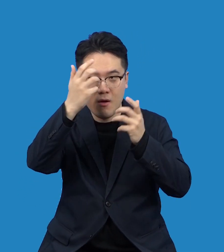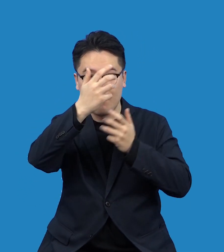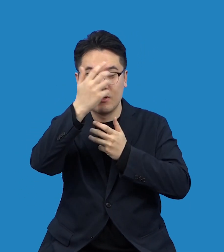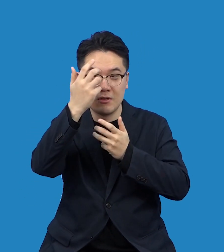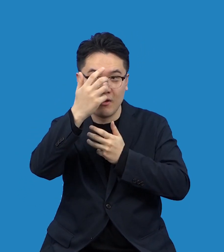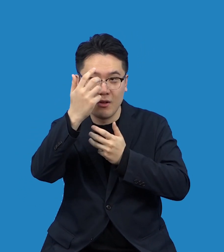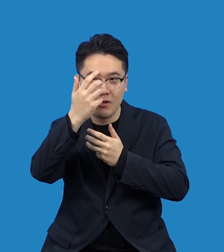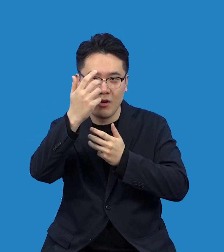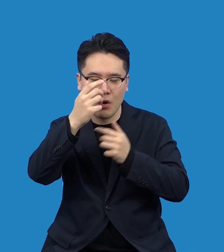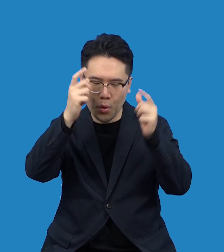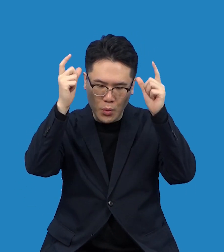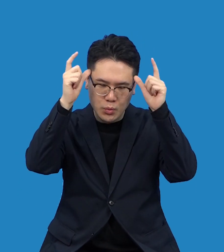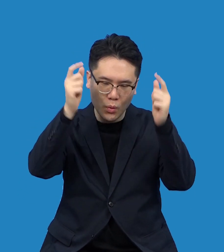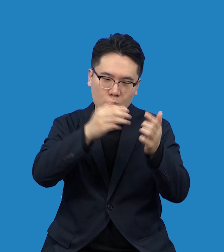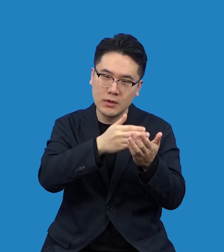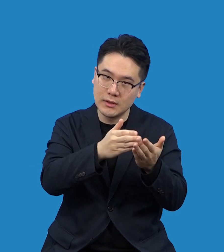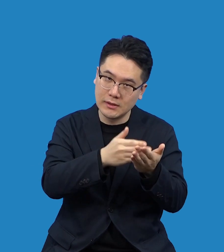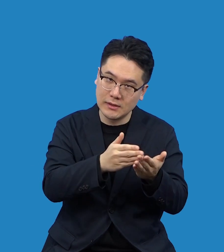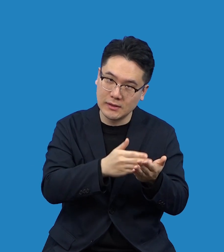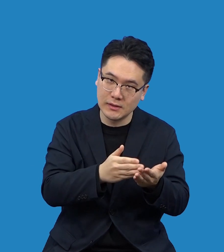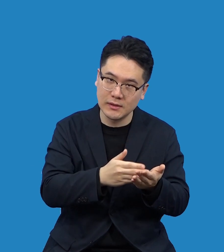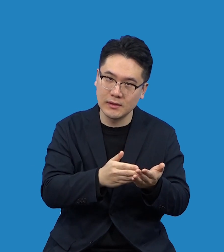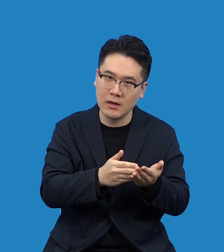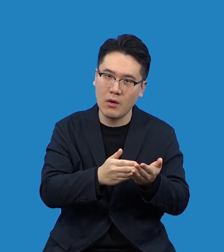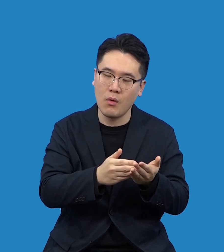그리는 화가가 된 것처럼